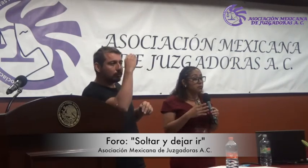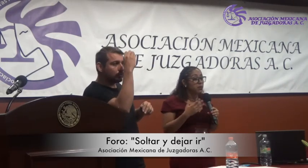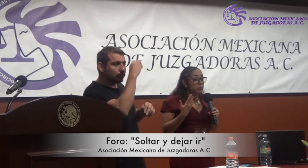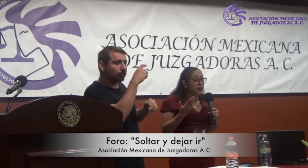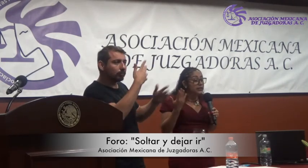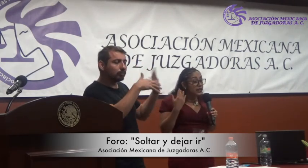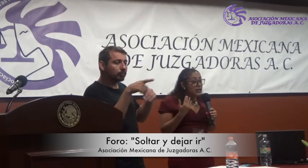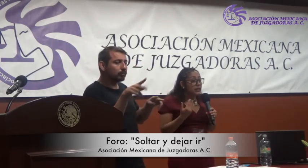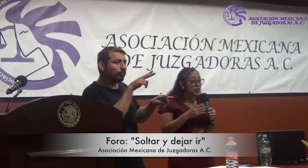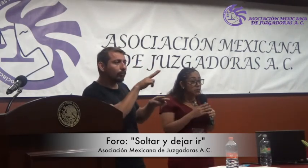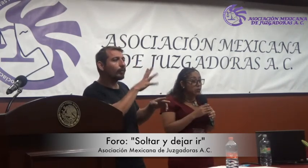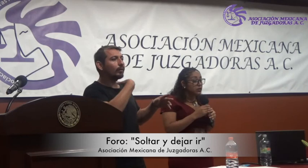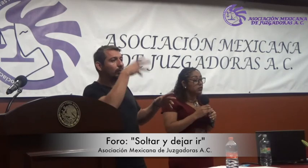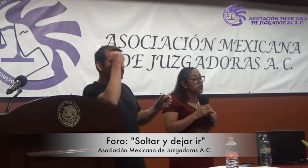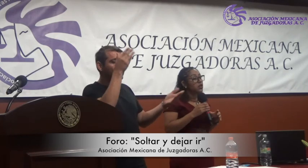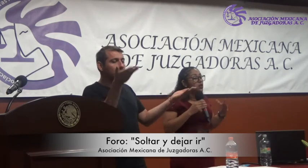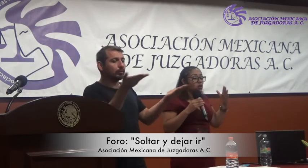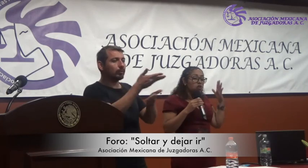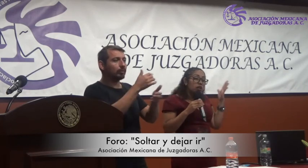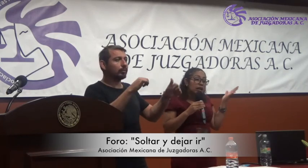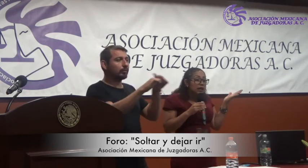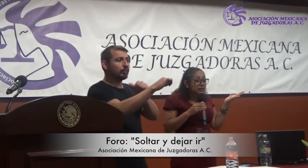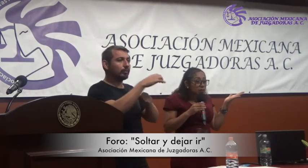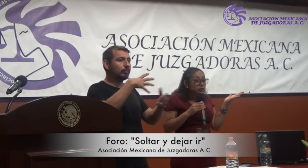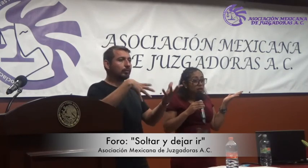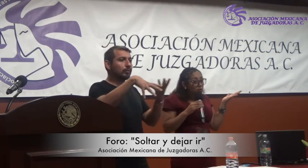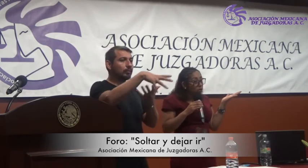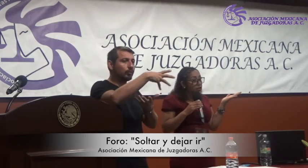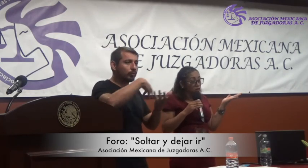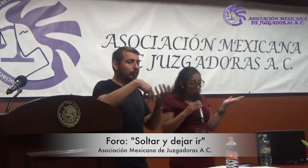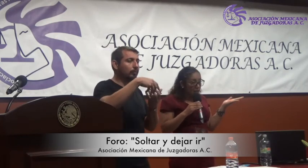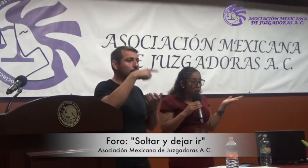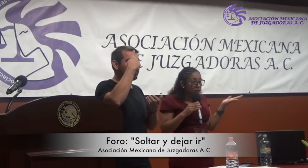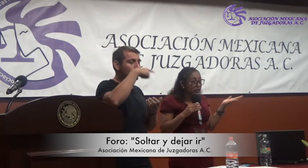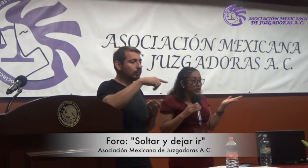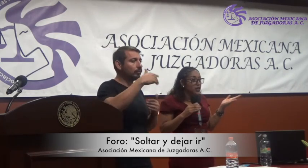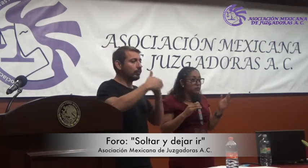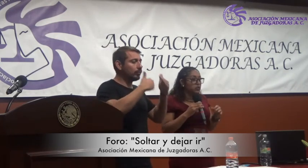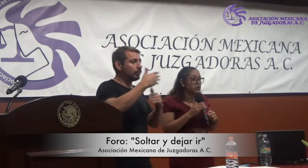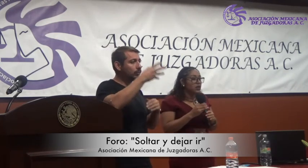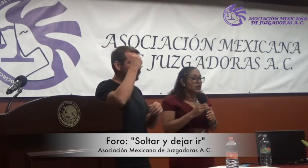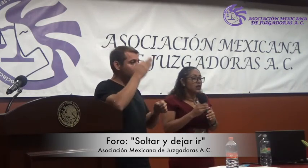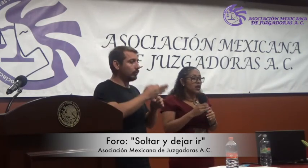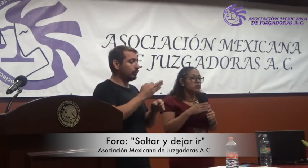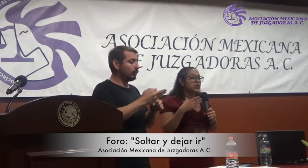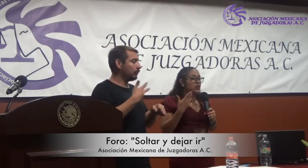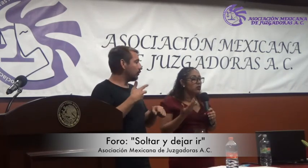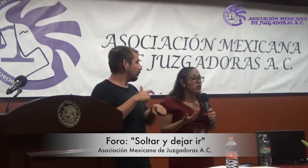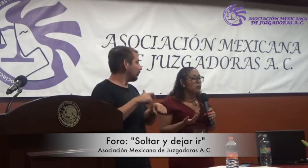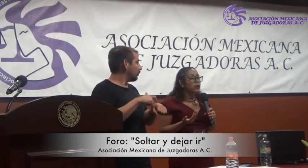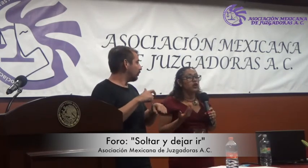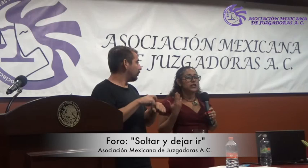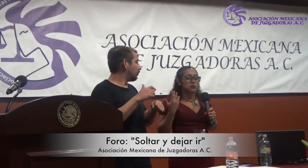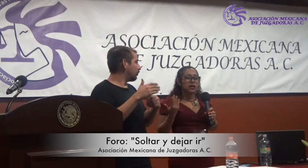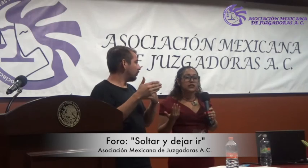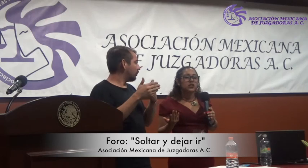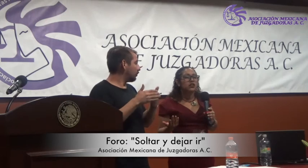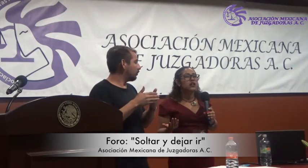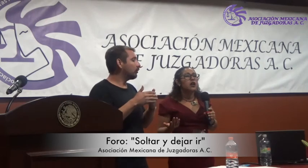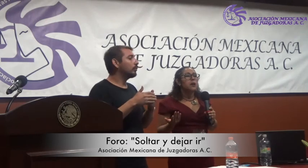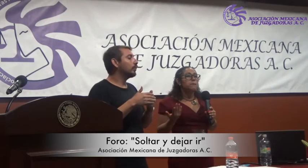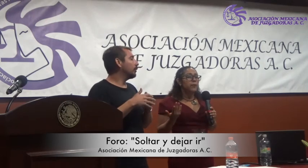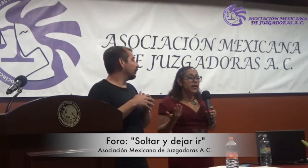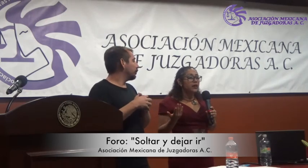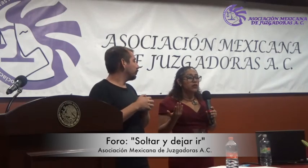forma. Me parece que en este momento, con lo que alcanzamos a cubrir y con el tiempo que teníamos, hemos dado una